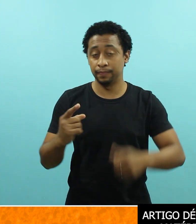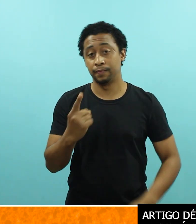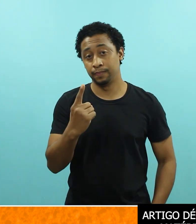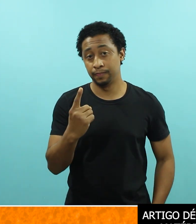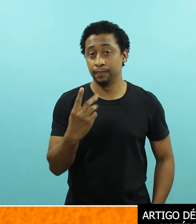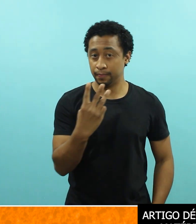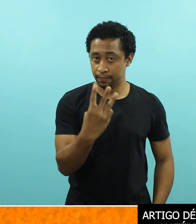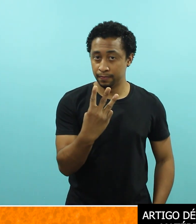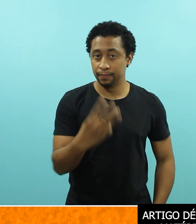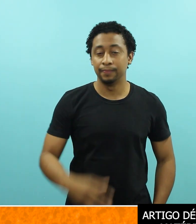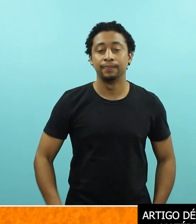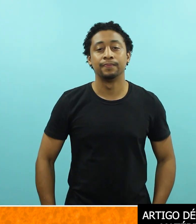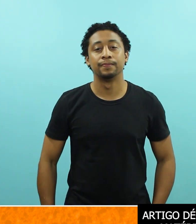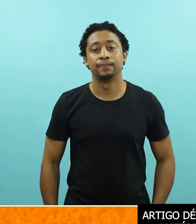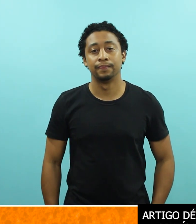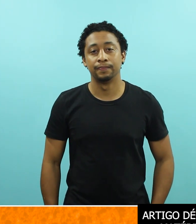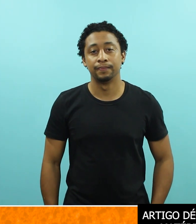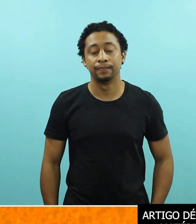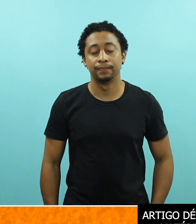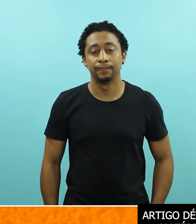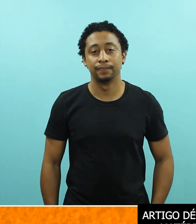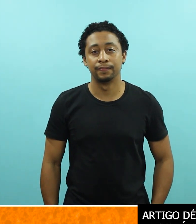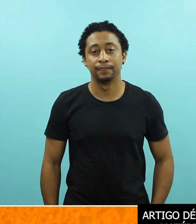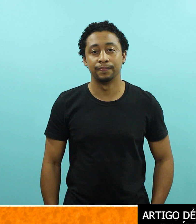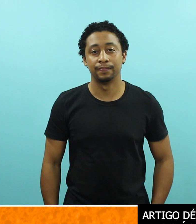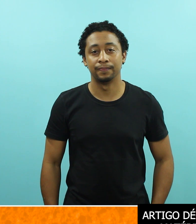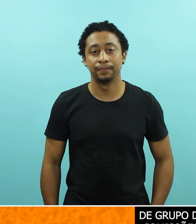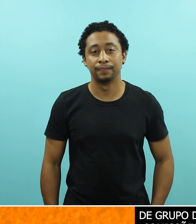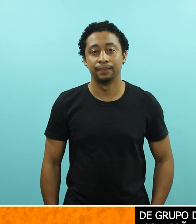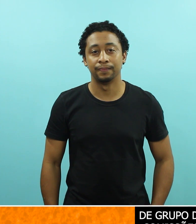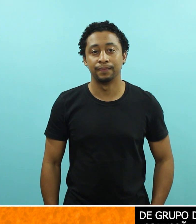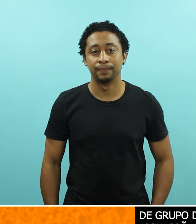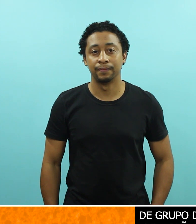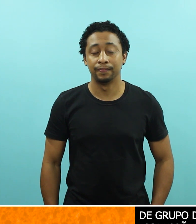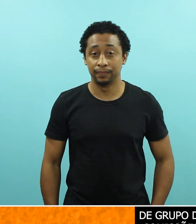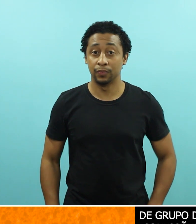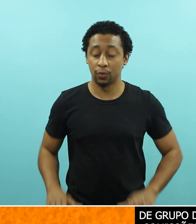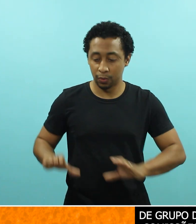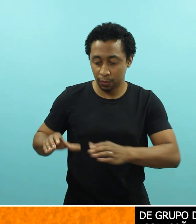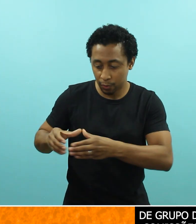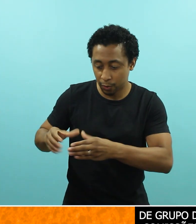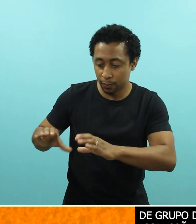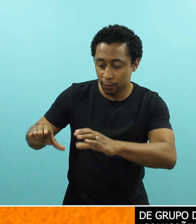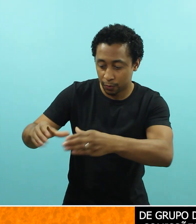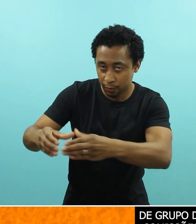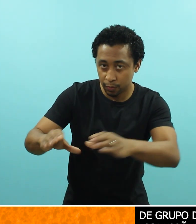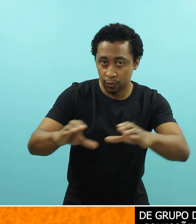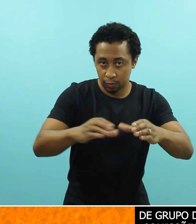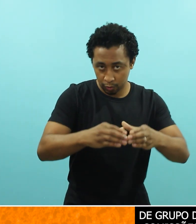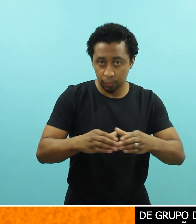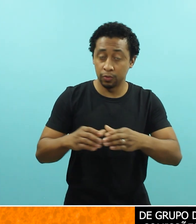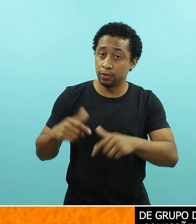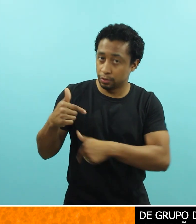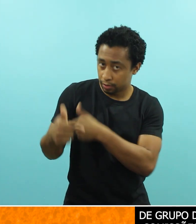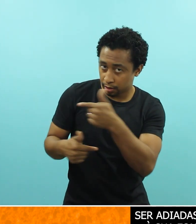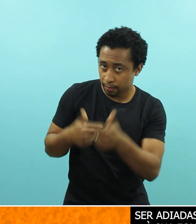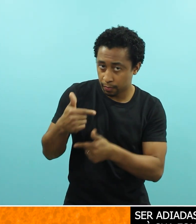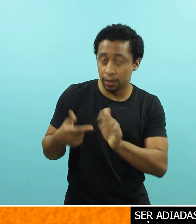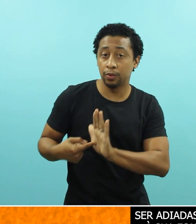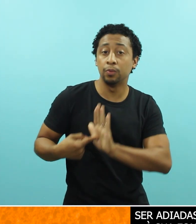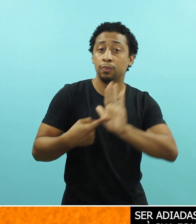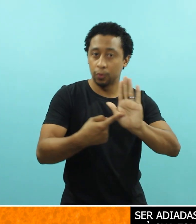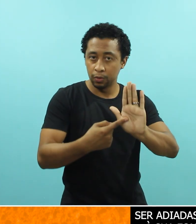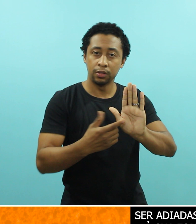Artigo 13º. Matérias oriundas de grupo de trabalho ou comissões não poderão